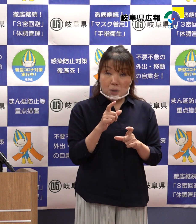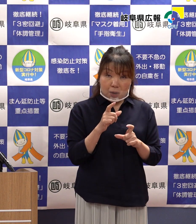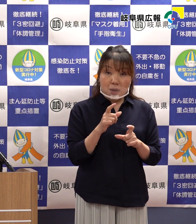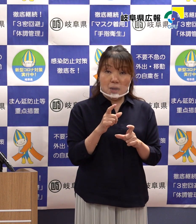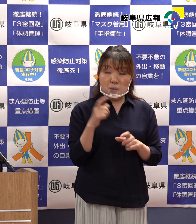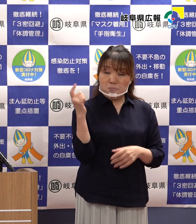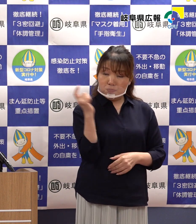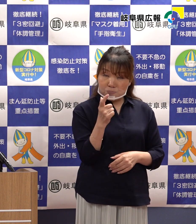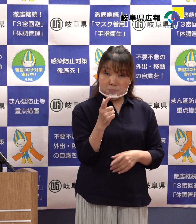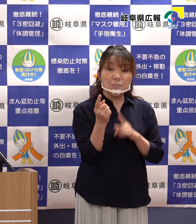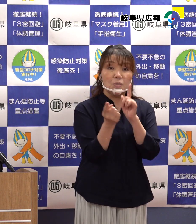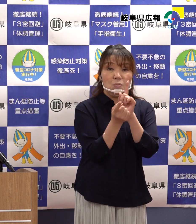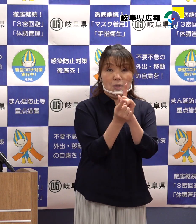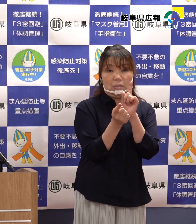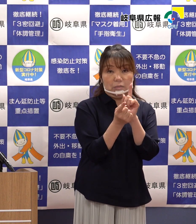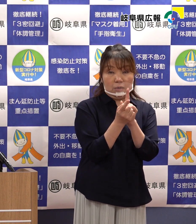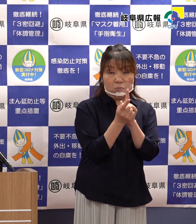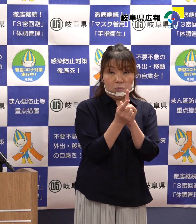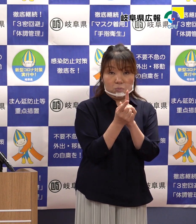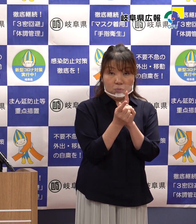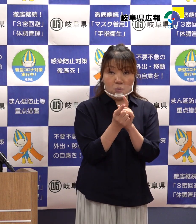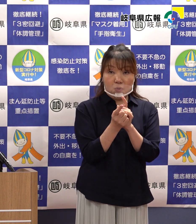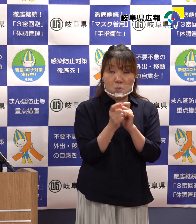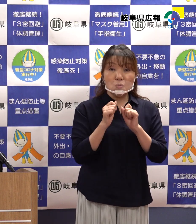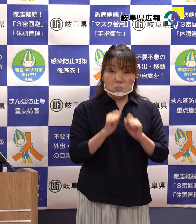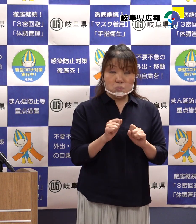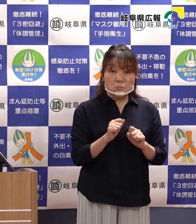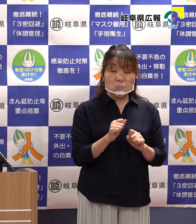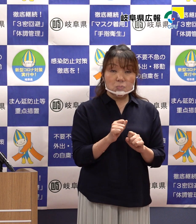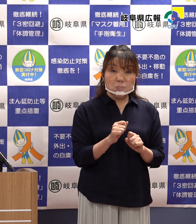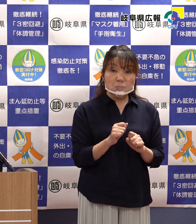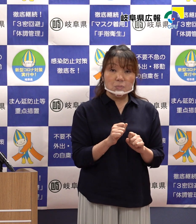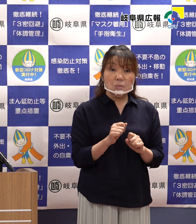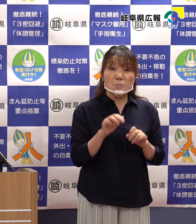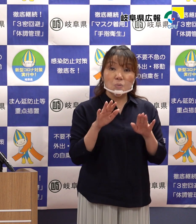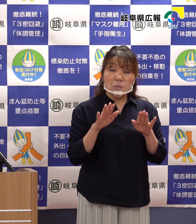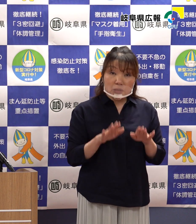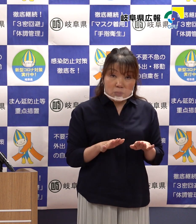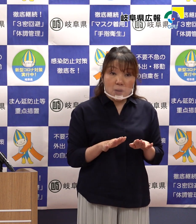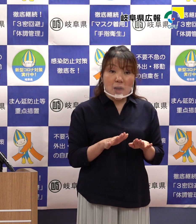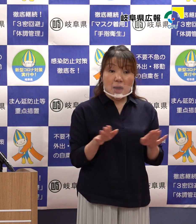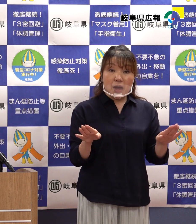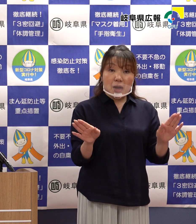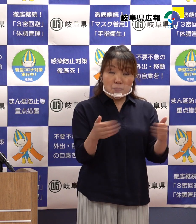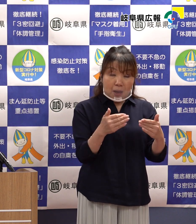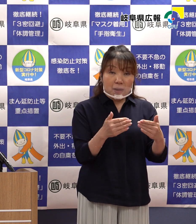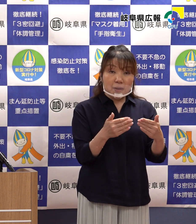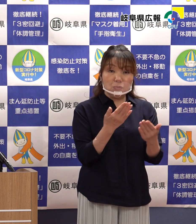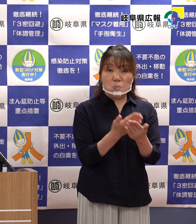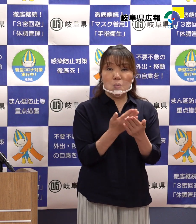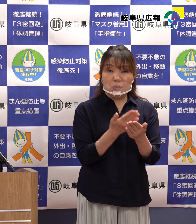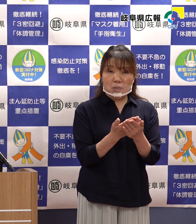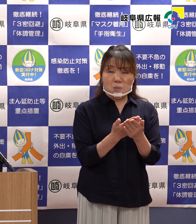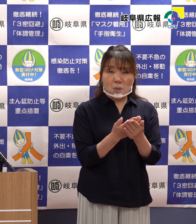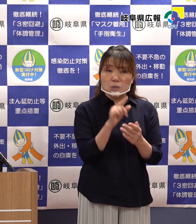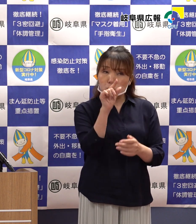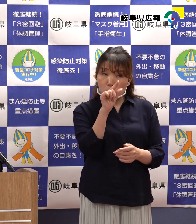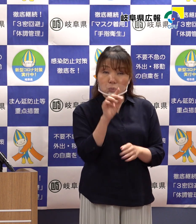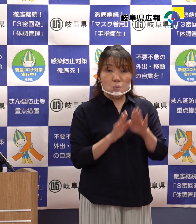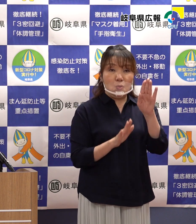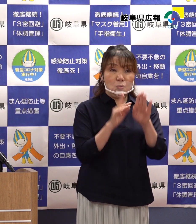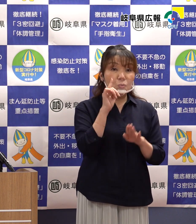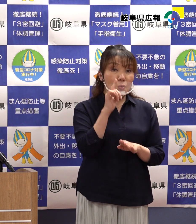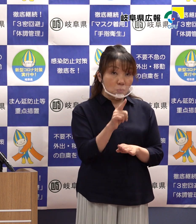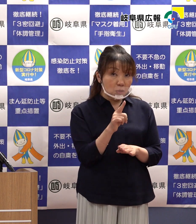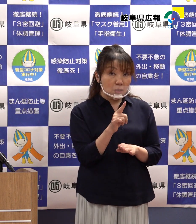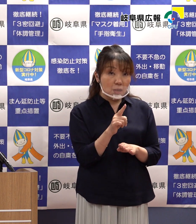しっかりとした対策を出したいと。で、ただ休業要請はもう少し予想を見る必要があるということで、休業要請までは今回至ら